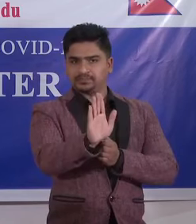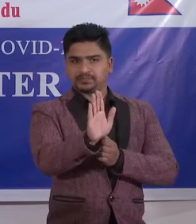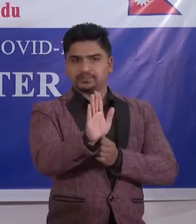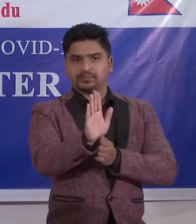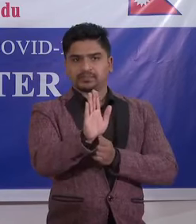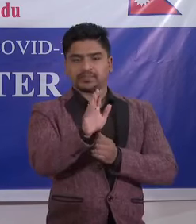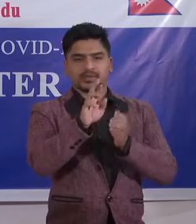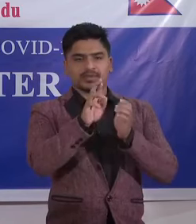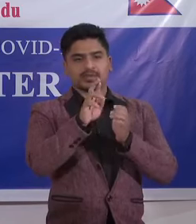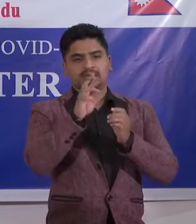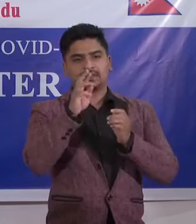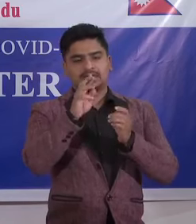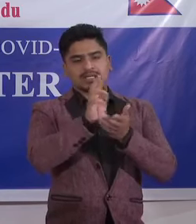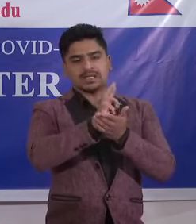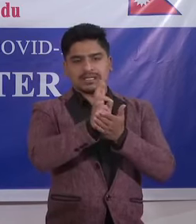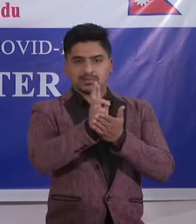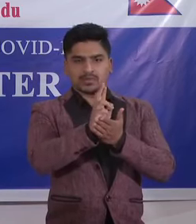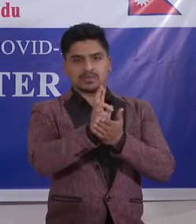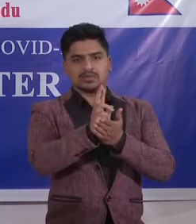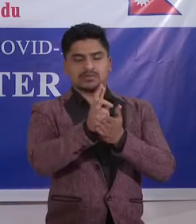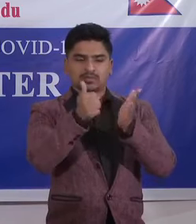नतिजा रो रिपोर्ट को